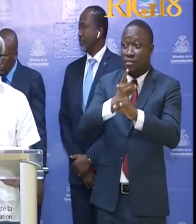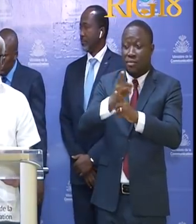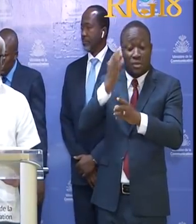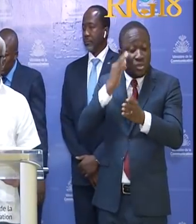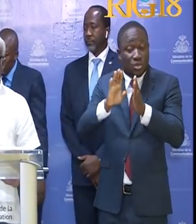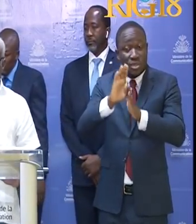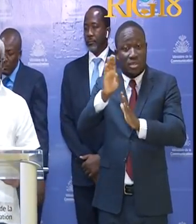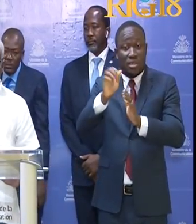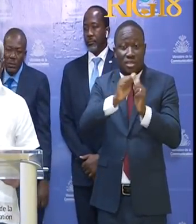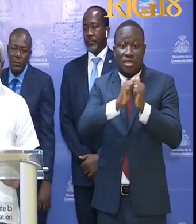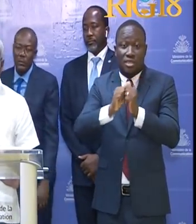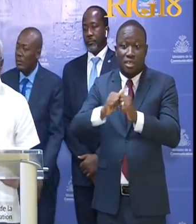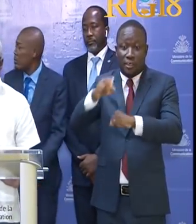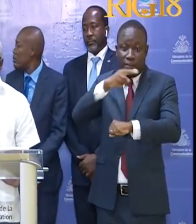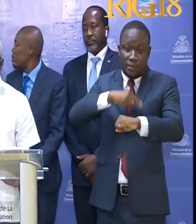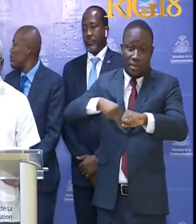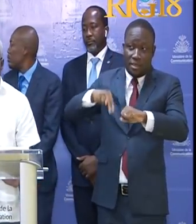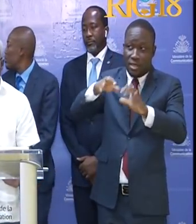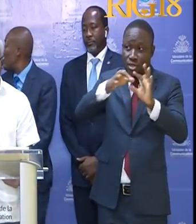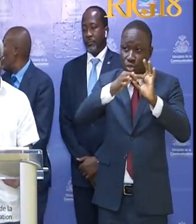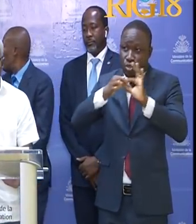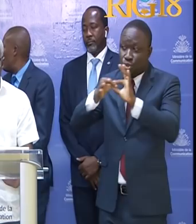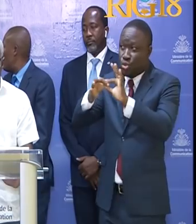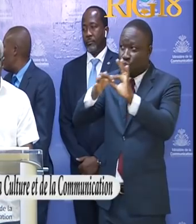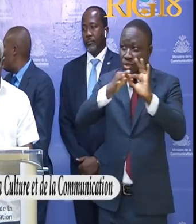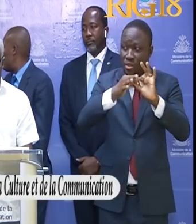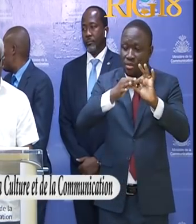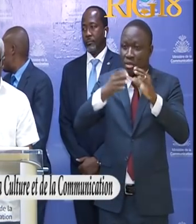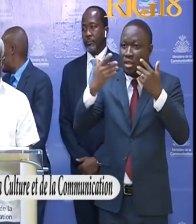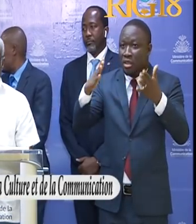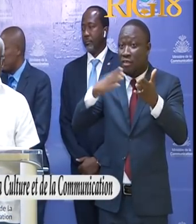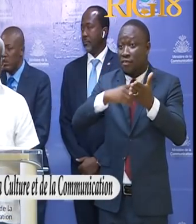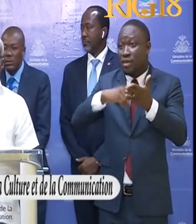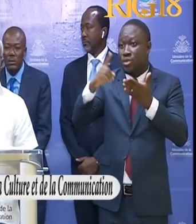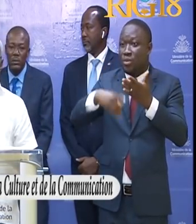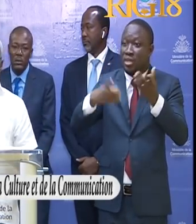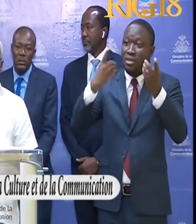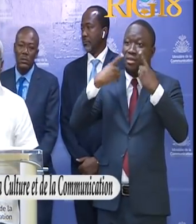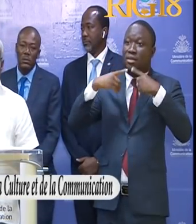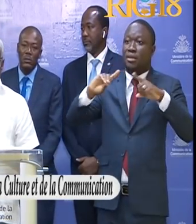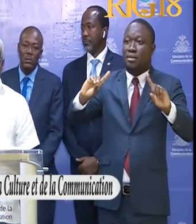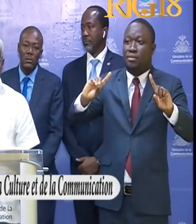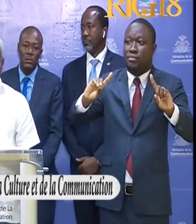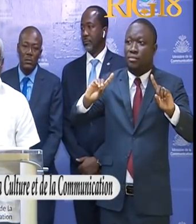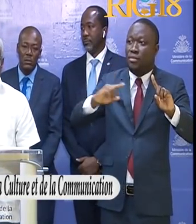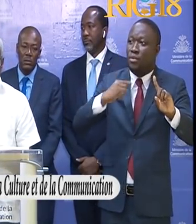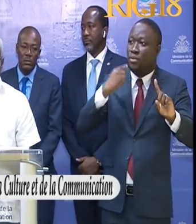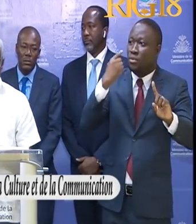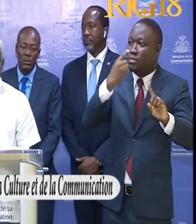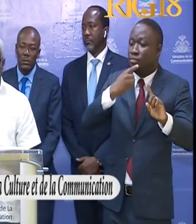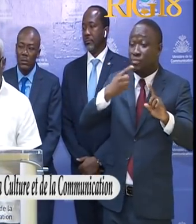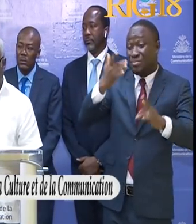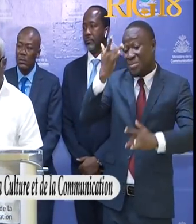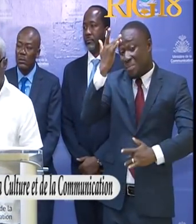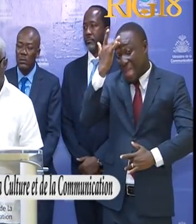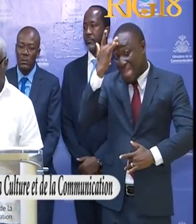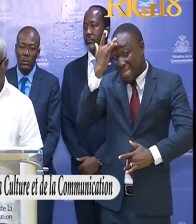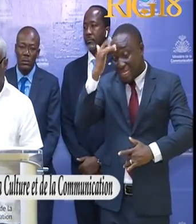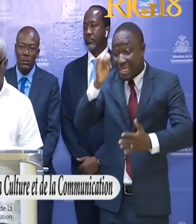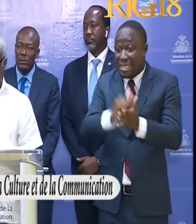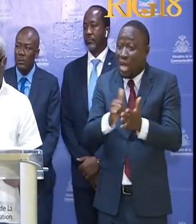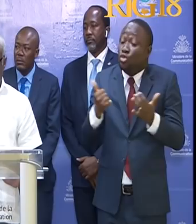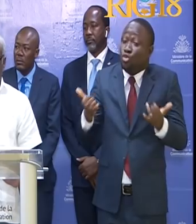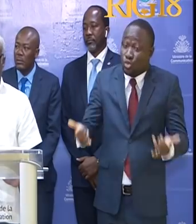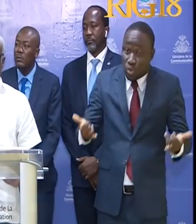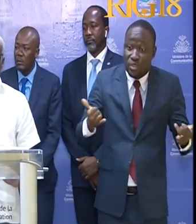secrétaire général des Nations Unies, dans la fin de semaine, il déclarait que la maladie nous gagne là,